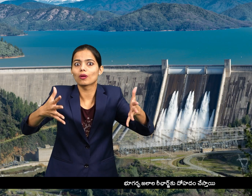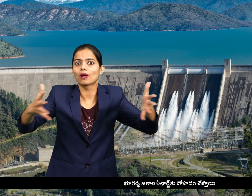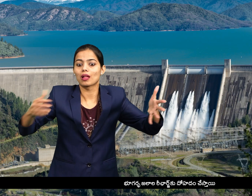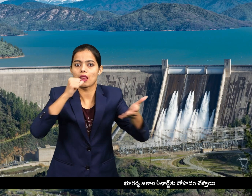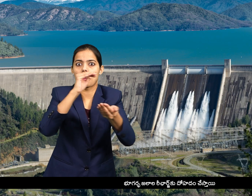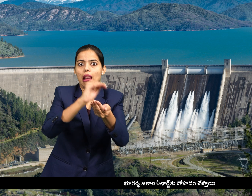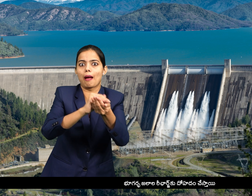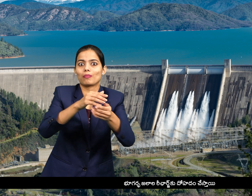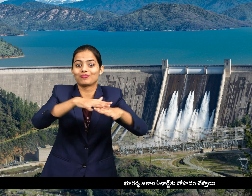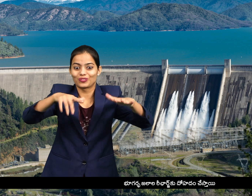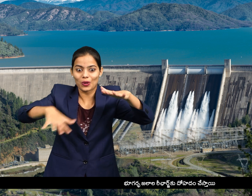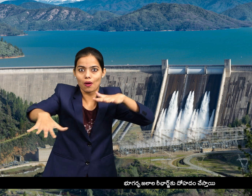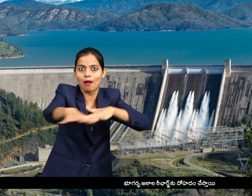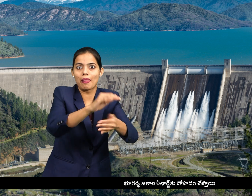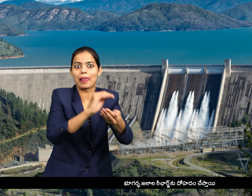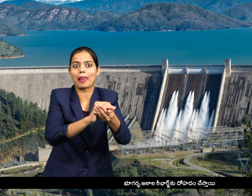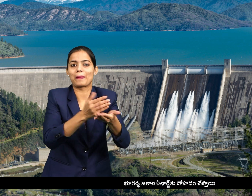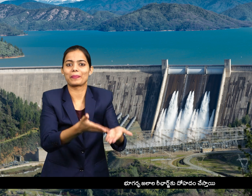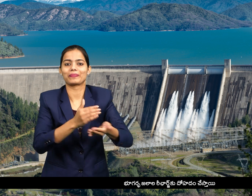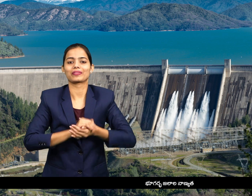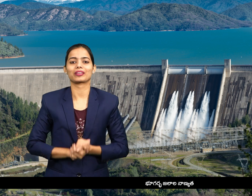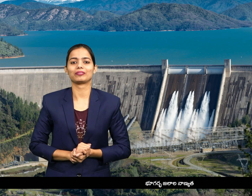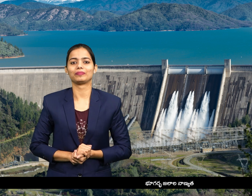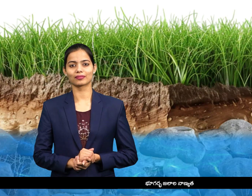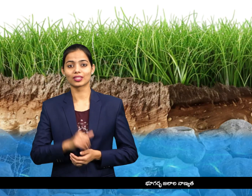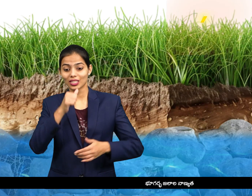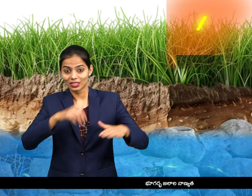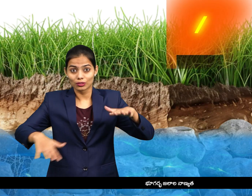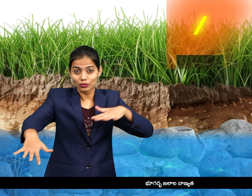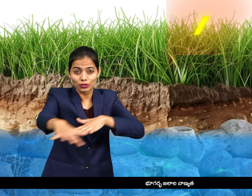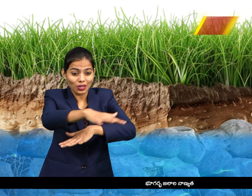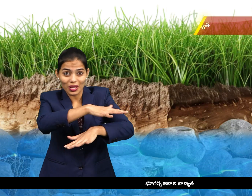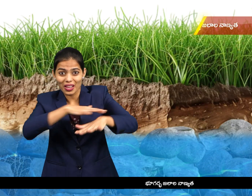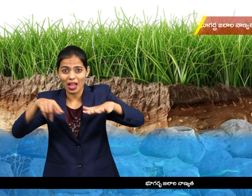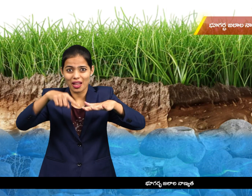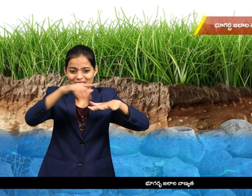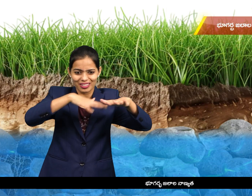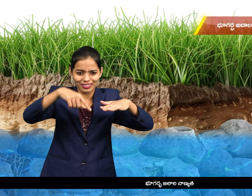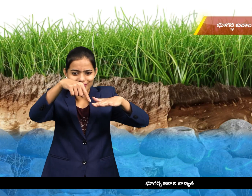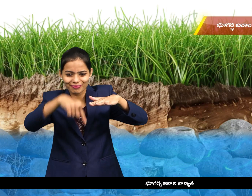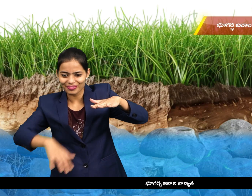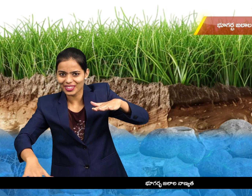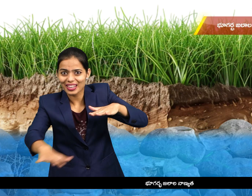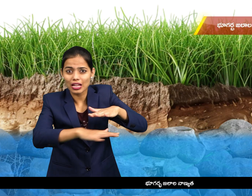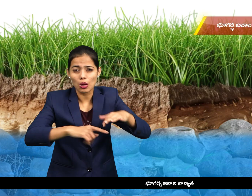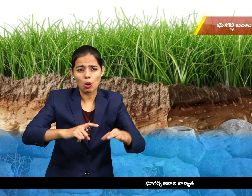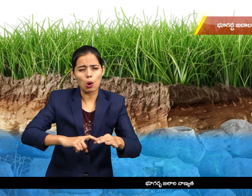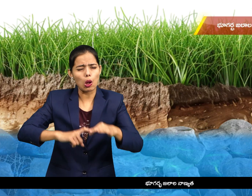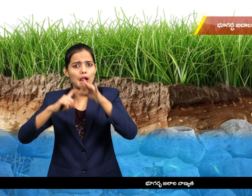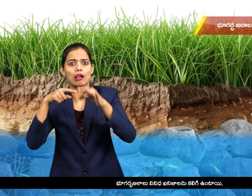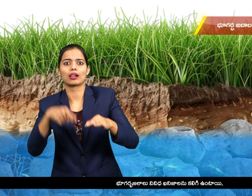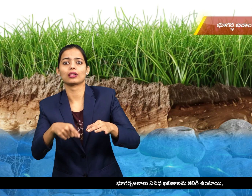భూగర్భ జలాల రీఛార్జ్కు దోహదం చేస్తాయి. భూగర్భ జలాల నాణ్యత.